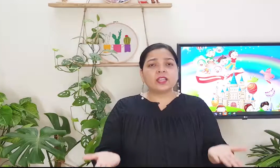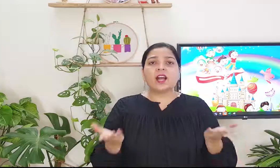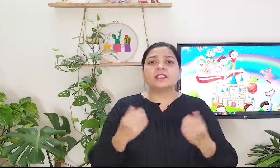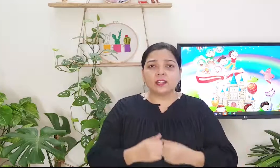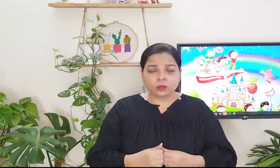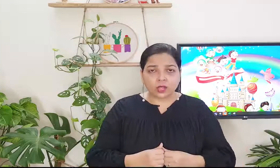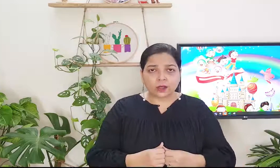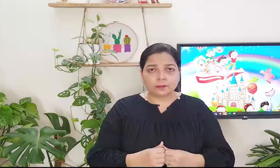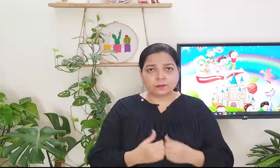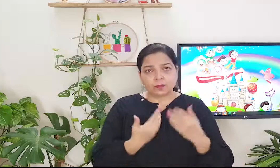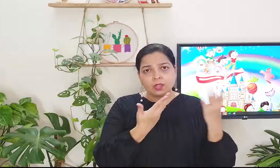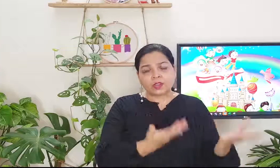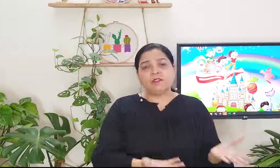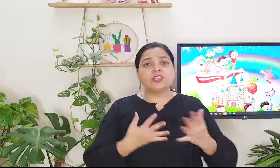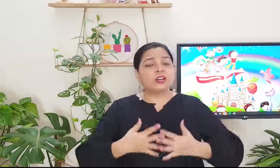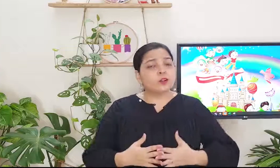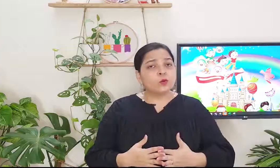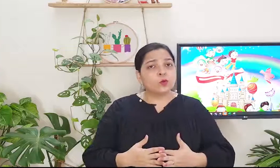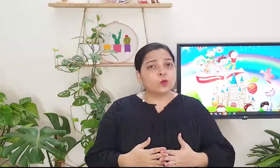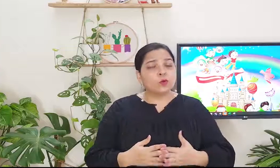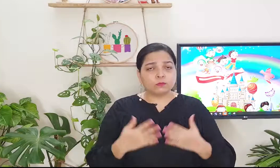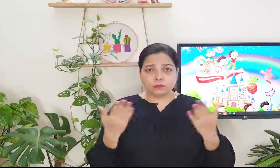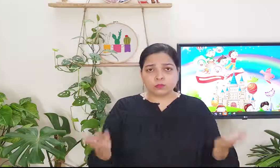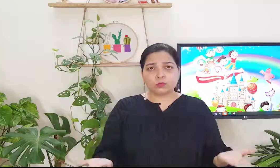ছিল ওকে নিনবে গিয়ে সুসমাচার বলা, আর